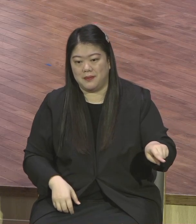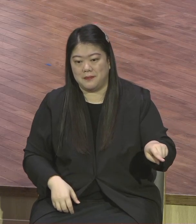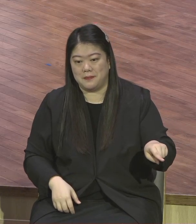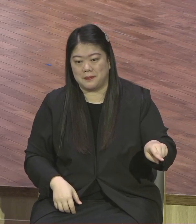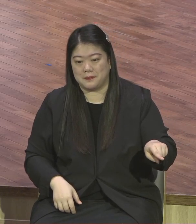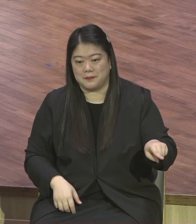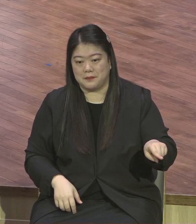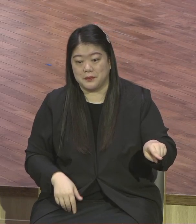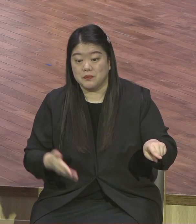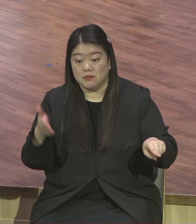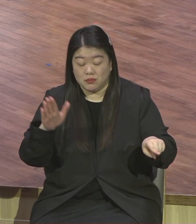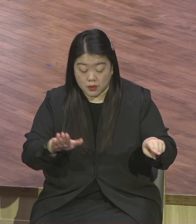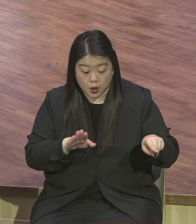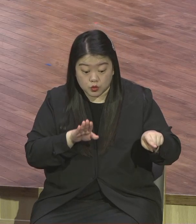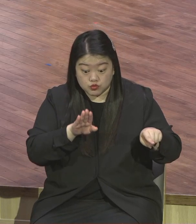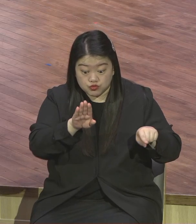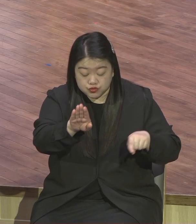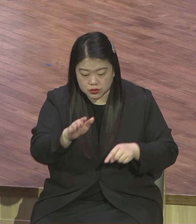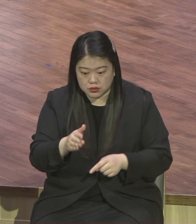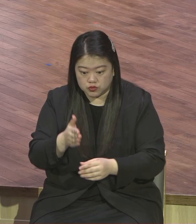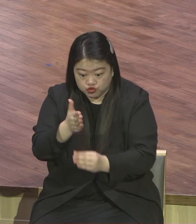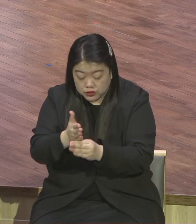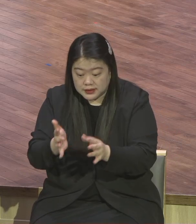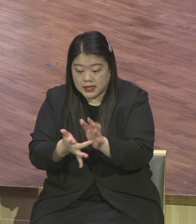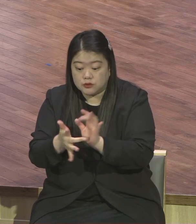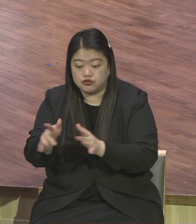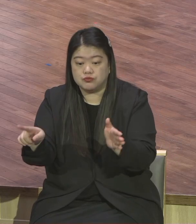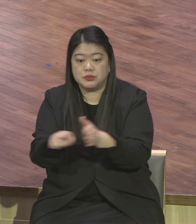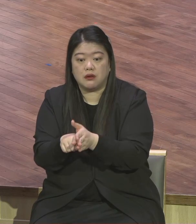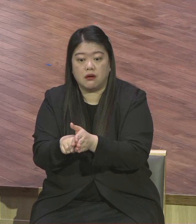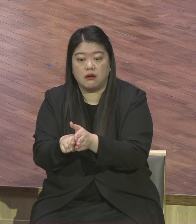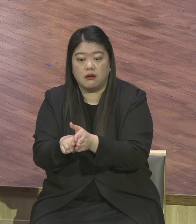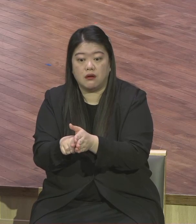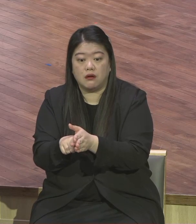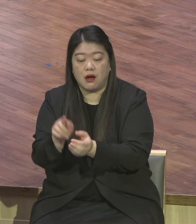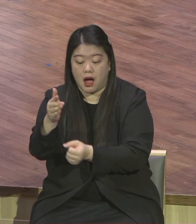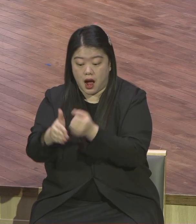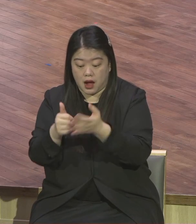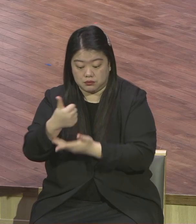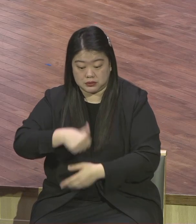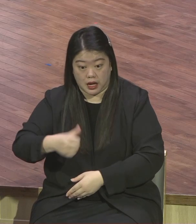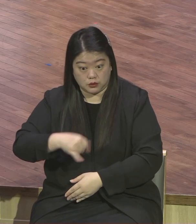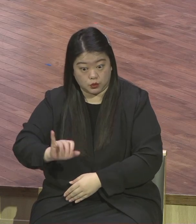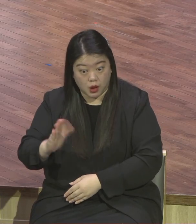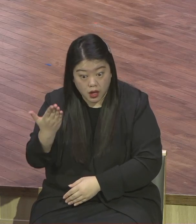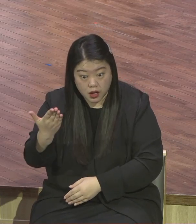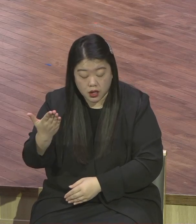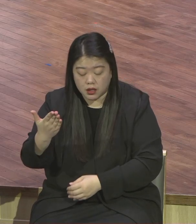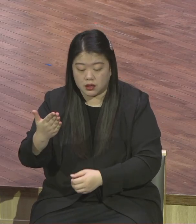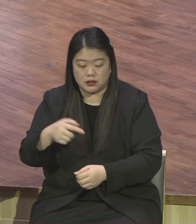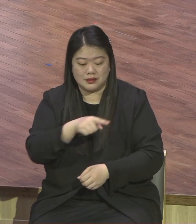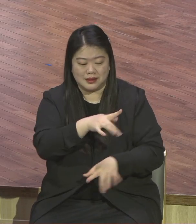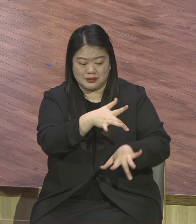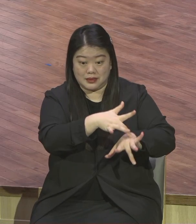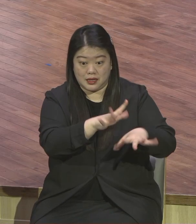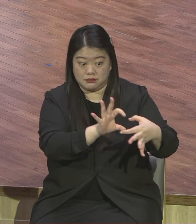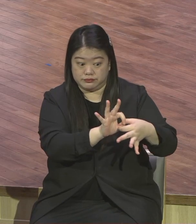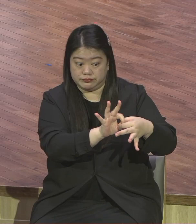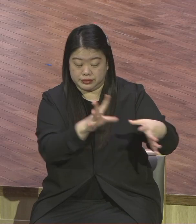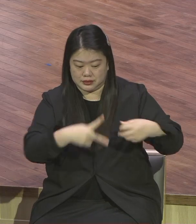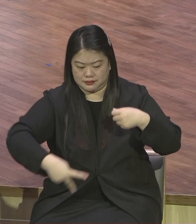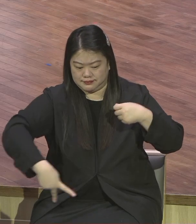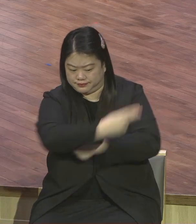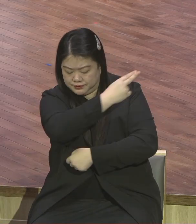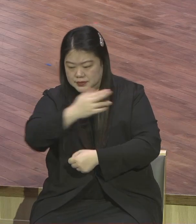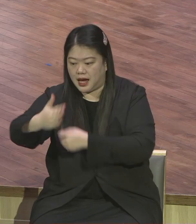그런데 문제는 우리가 예수를 통해서 뭐야? 하나님의 형상으로 회복된 존재. 우리는 재창조된